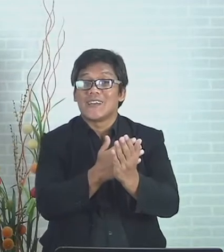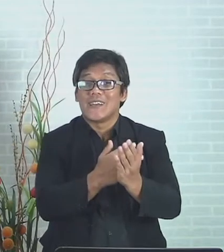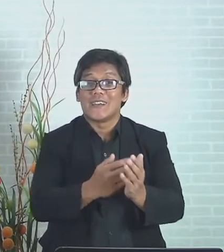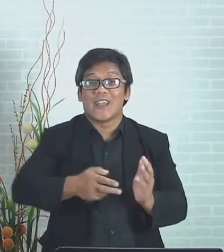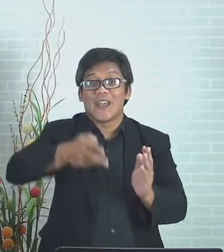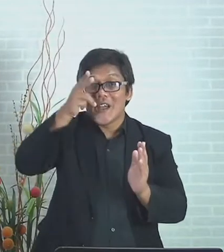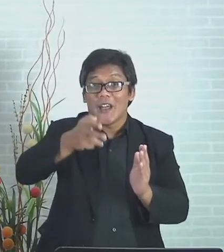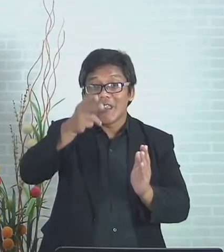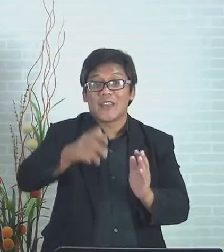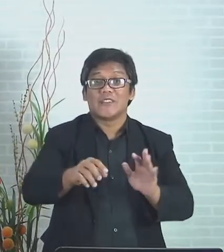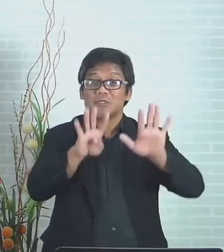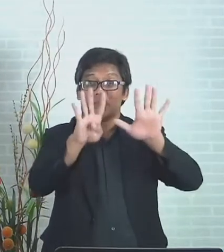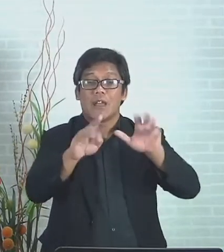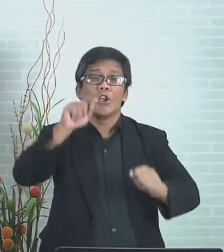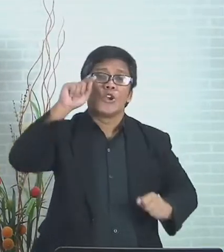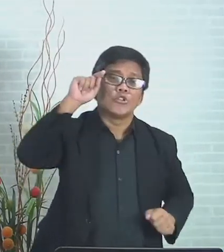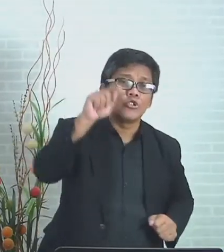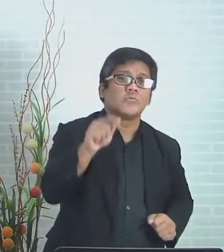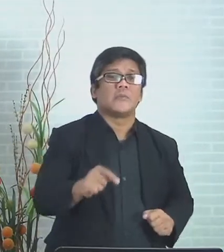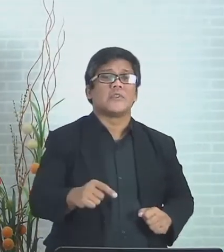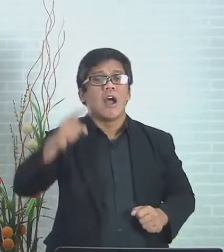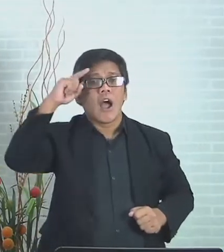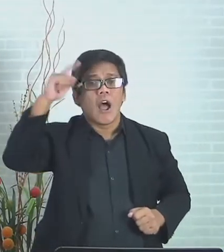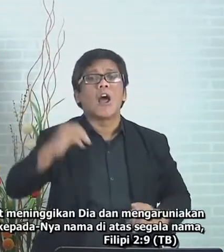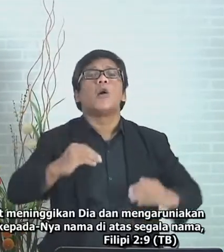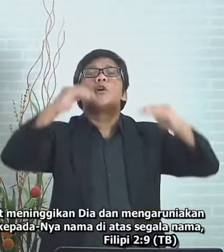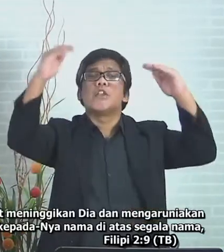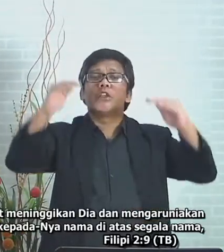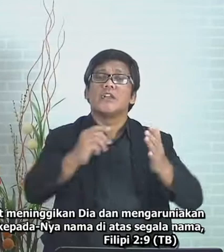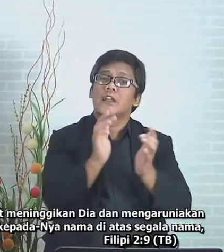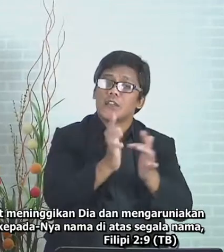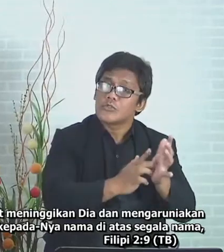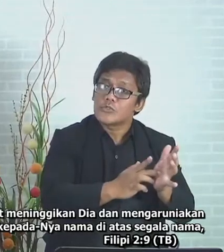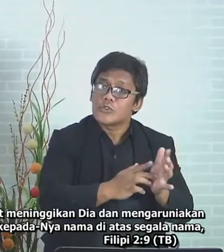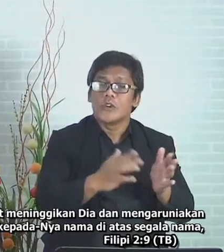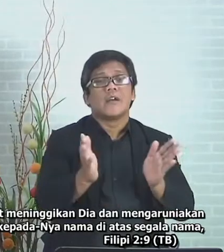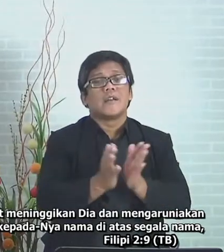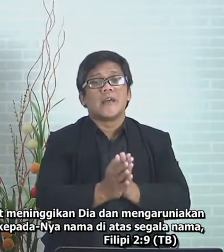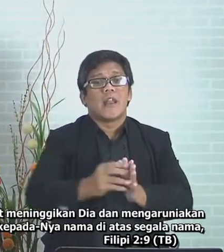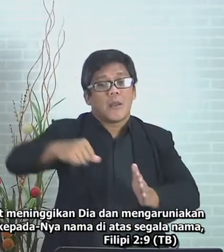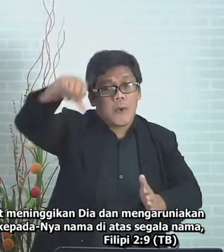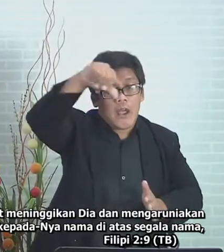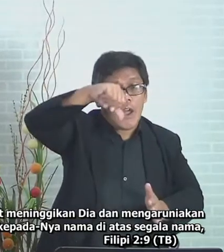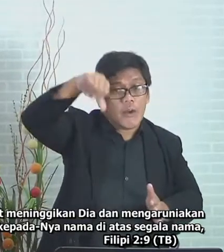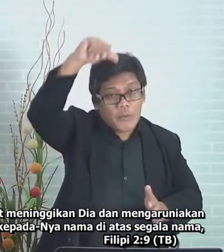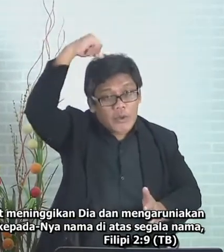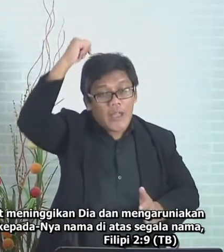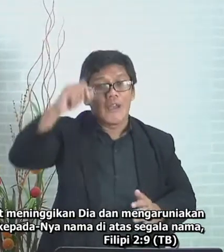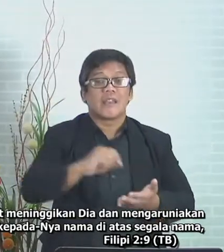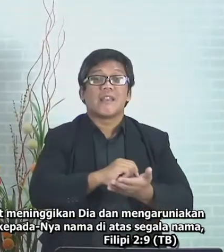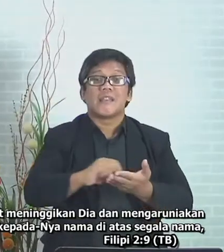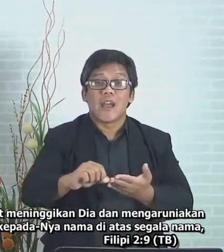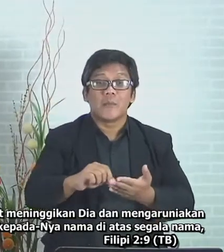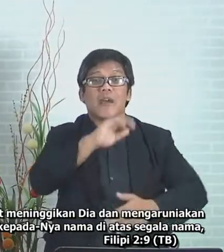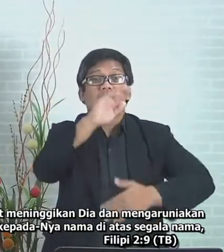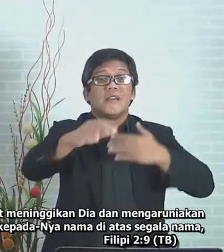tadi saya akan Baca ulang lagi Itulah sebabnya Allah sangat meninggikan dia dan mengaruniakan kepadanya nama